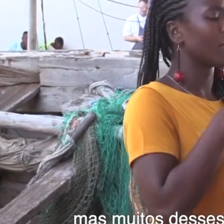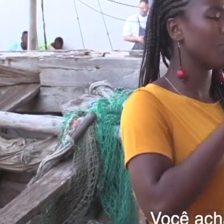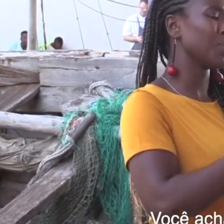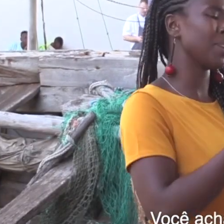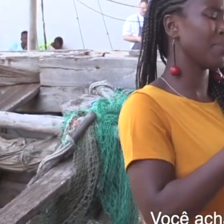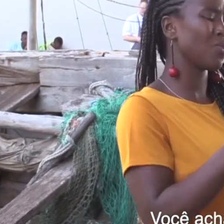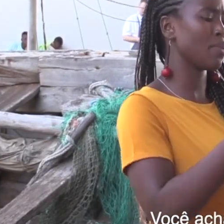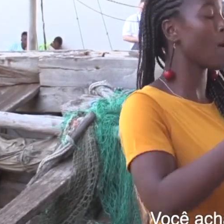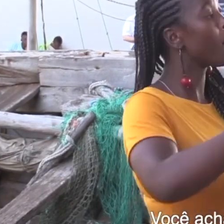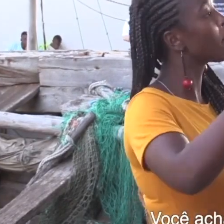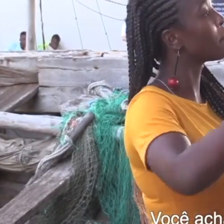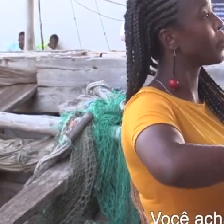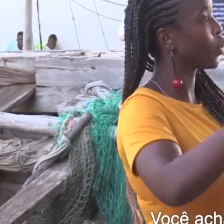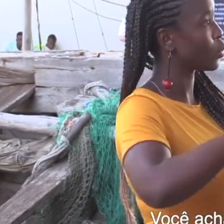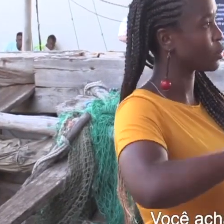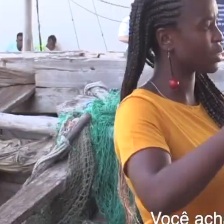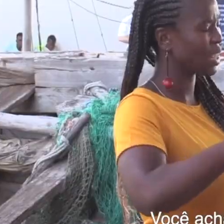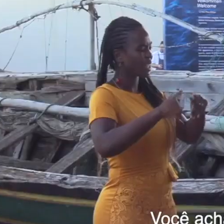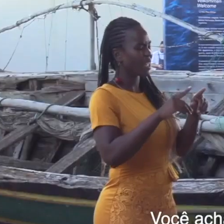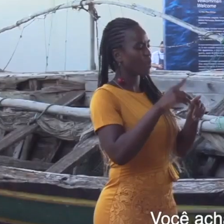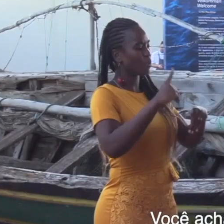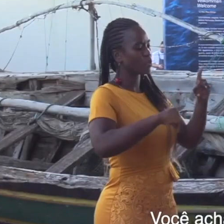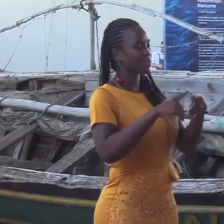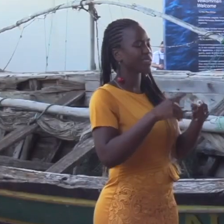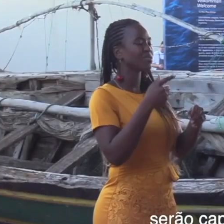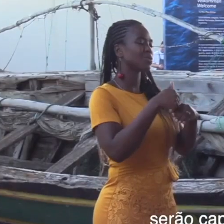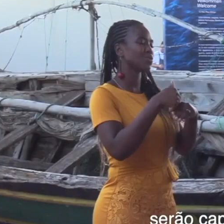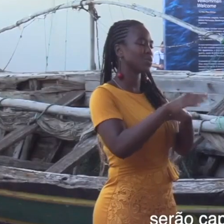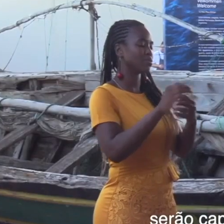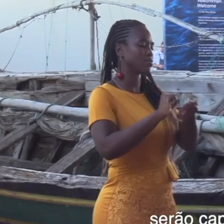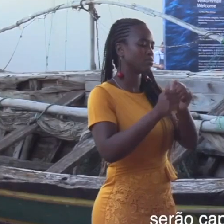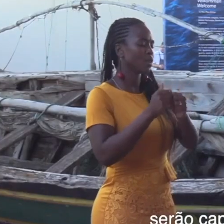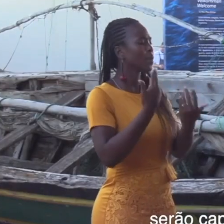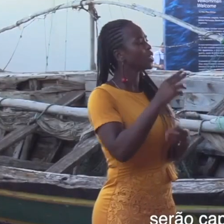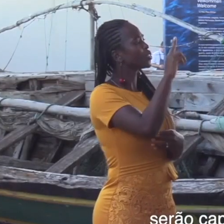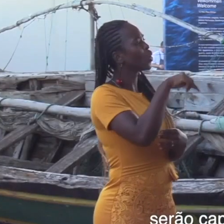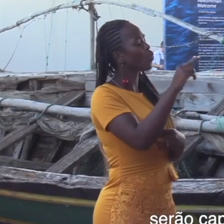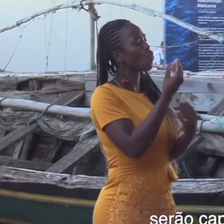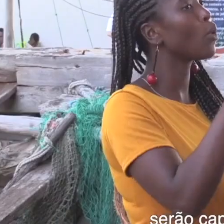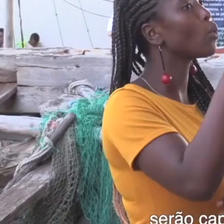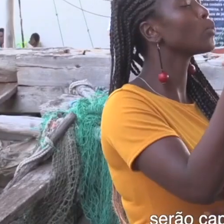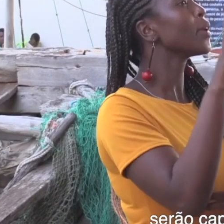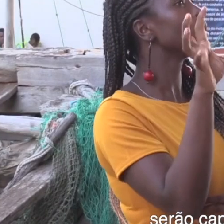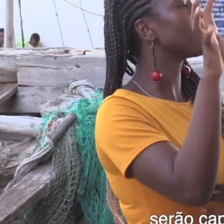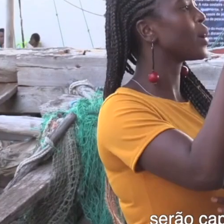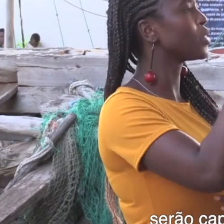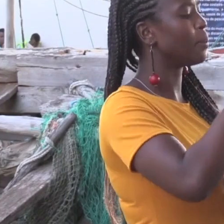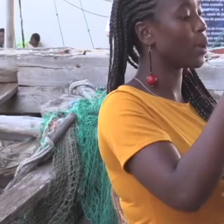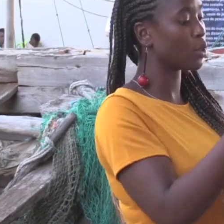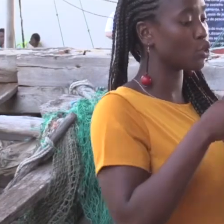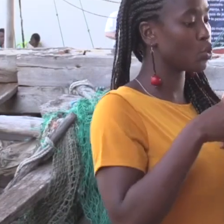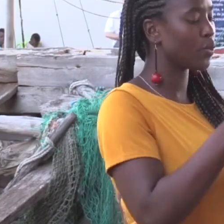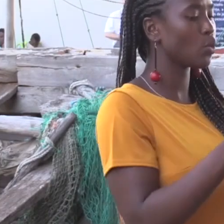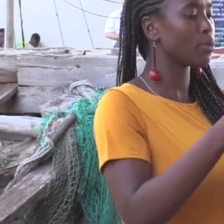por pressões políticas e outras. Você acha que a Noruega e outros países serão capazes de reverter essa tendência?